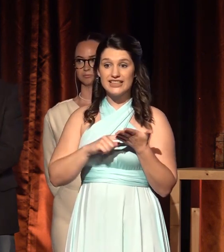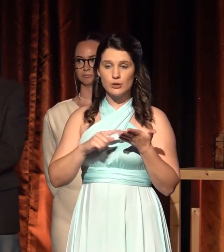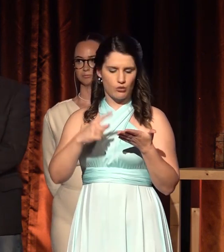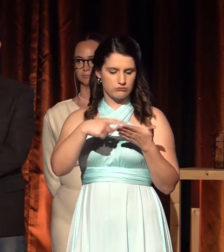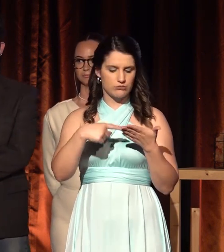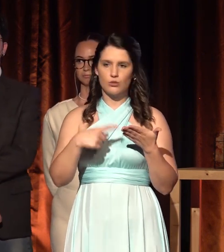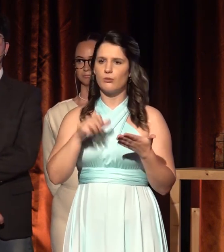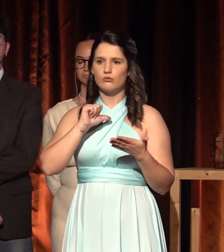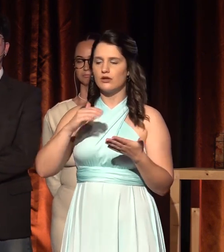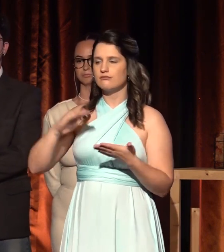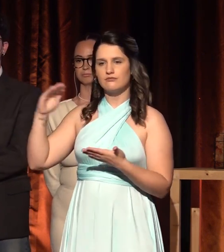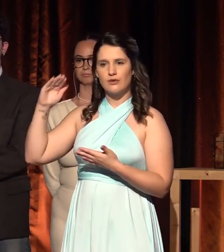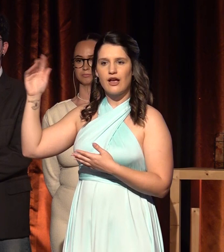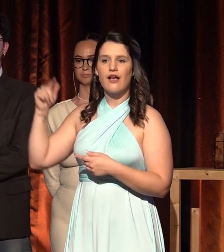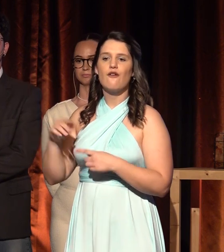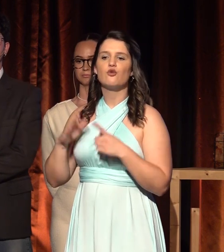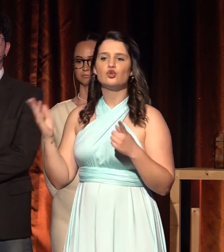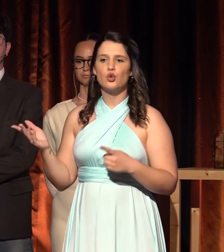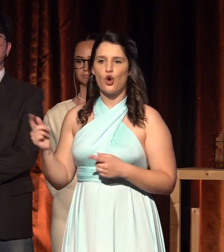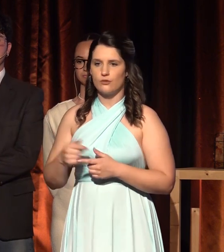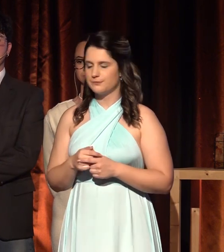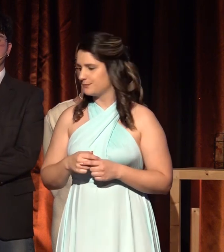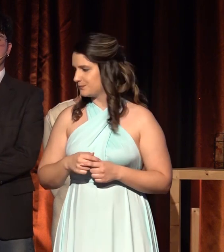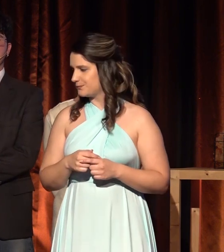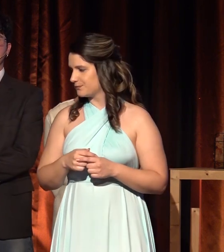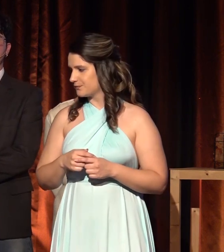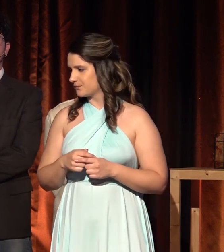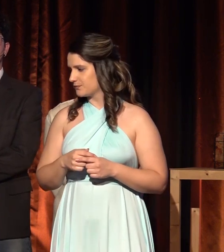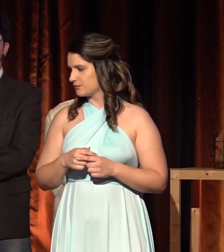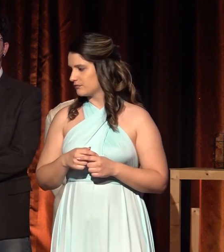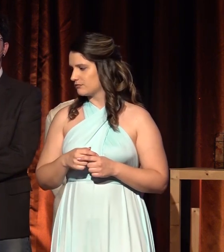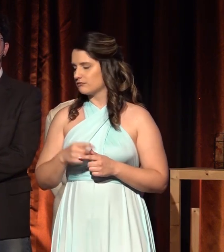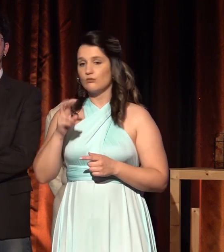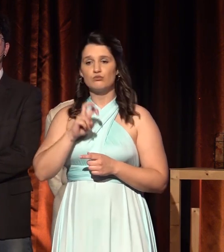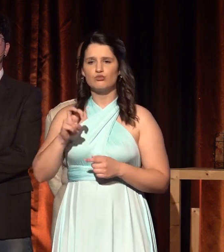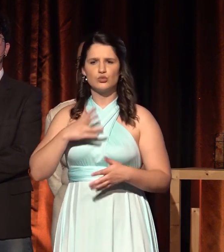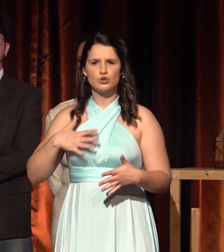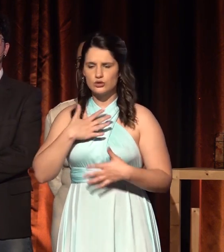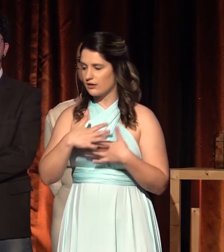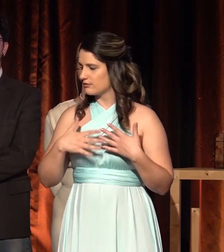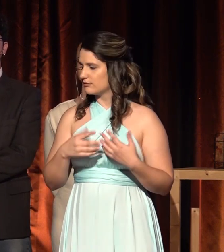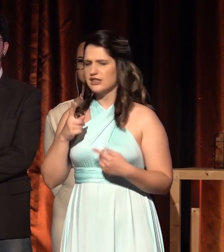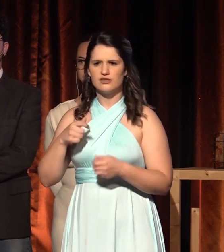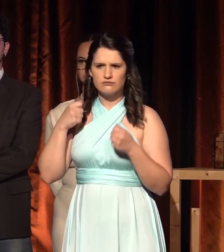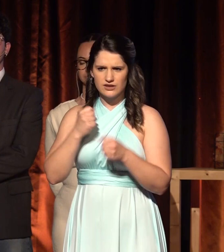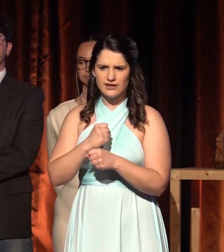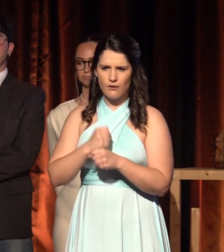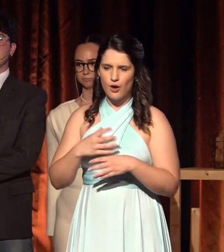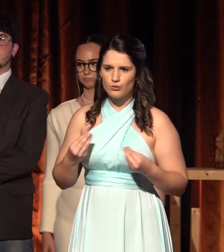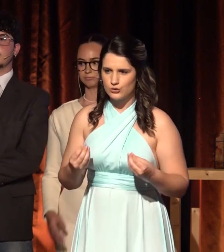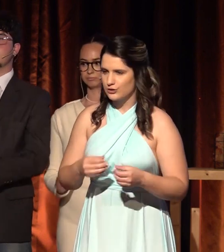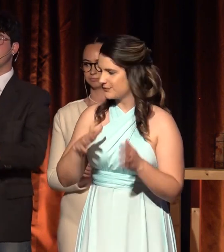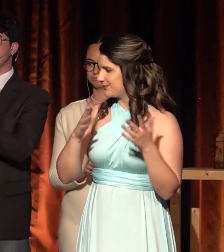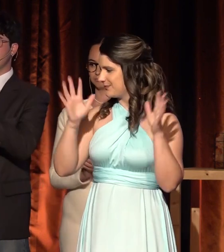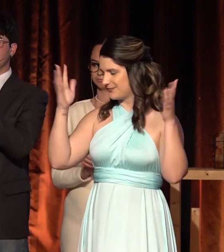petits, però que us portin a un objectiu cada cop més i més gran. I com he dit al principi, busca la teva motivació i implica't com mai ho has fet. Moltes